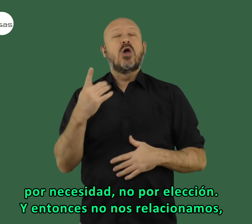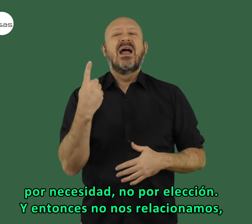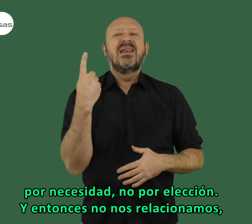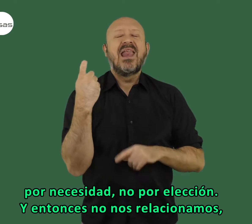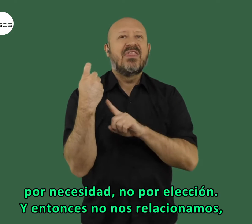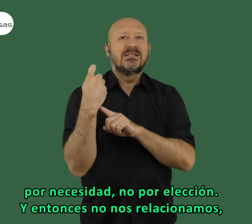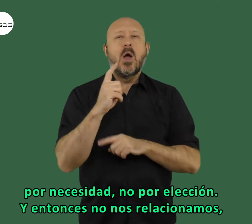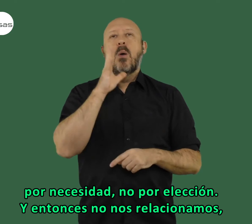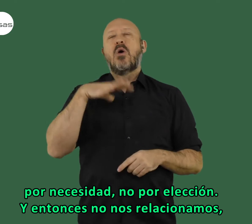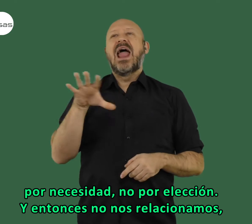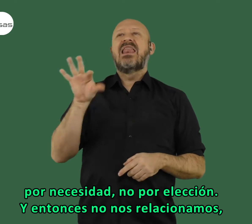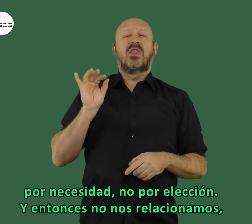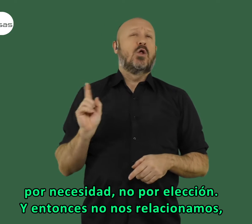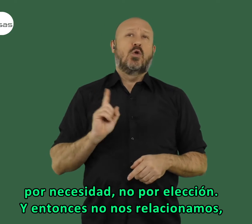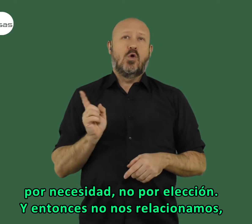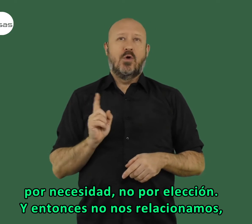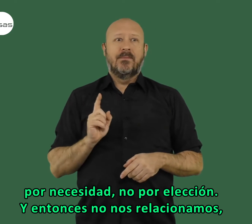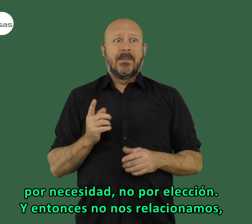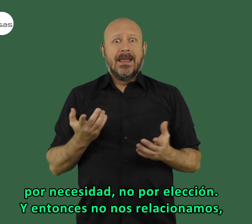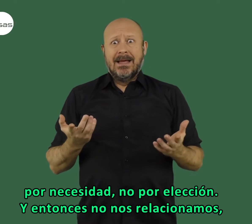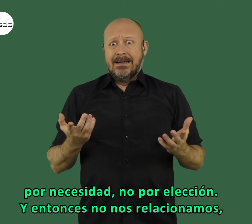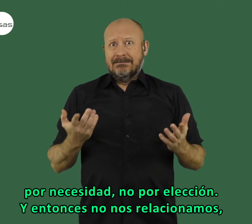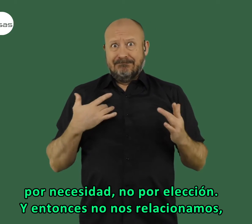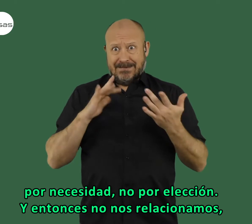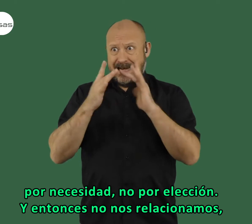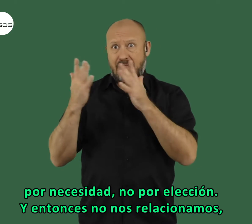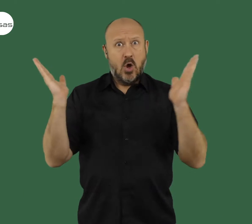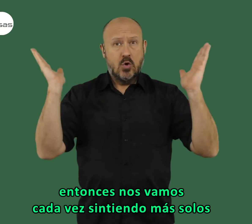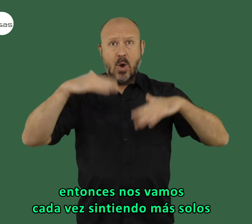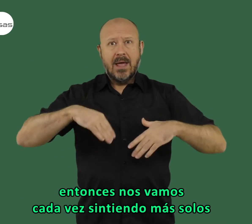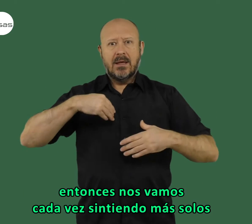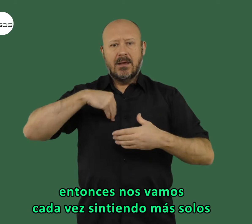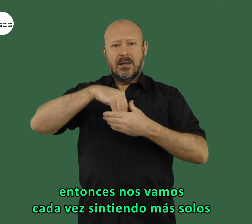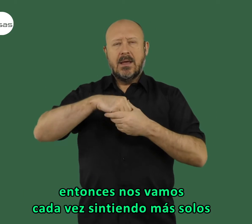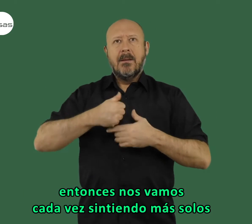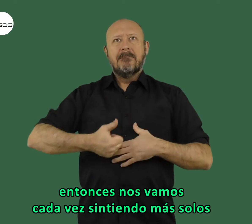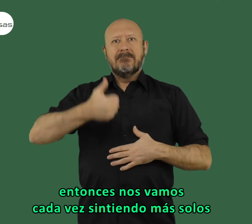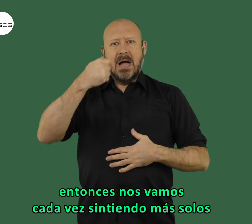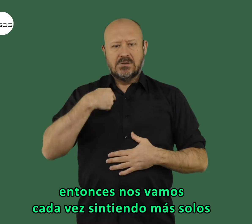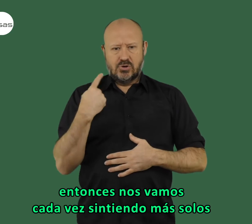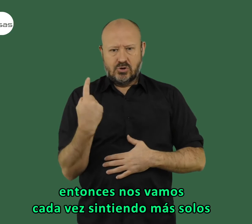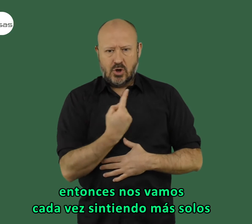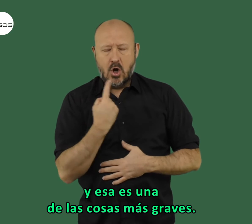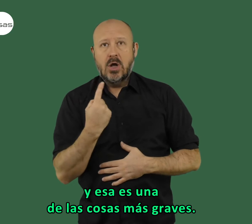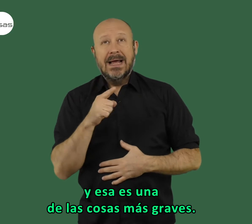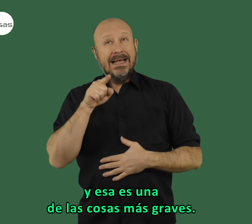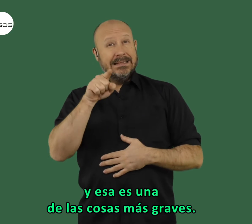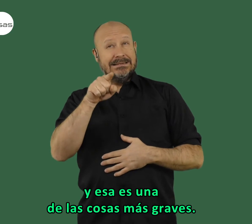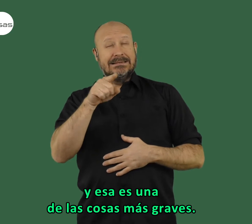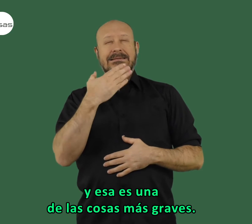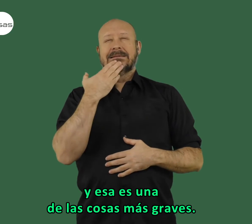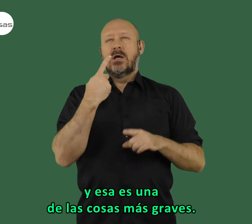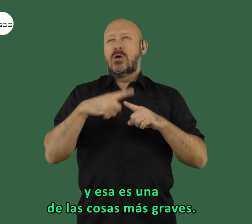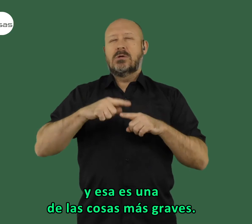relacionamos por necesidad, no por elección. Y entonces no nos relacionamos y entonces nos vamos cada vez sintiendo más solos. Y